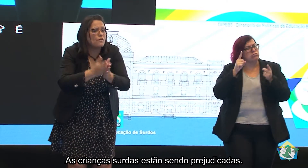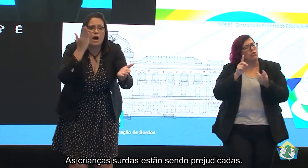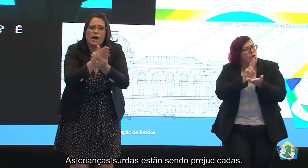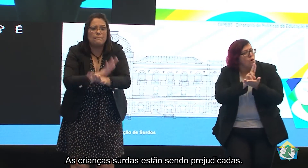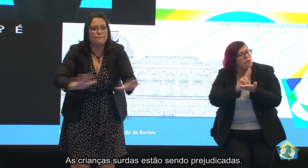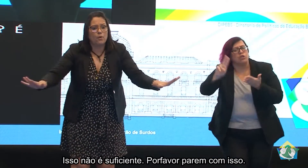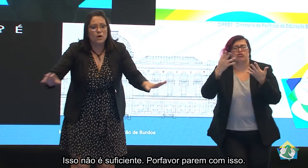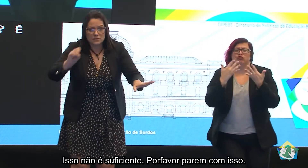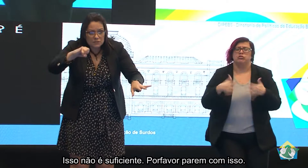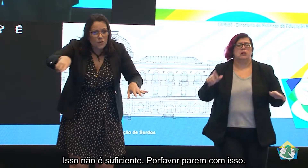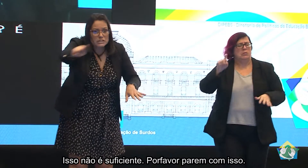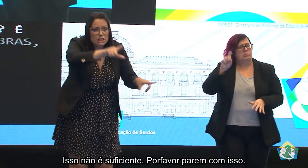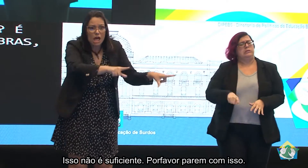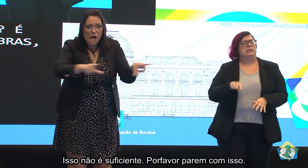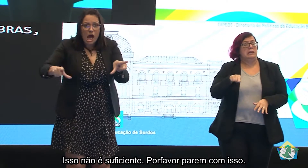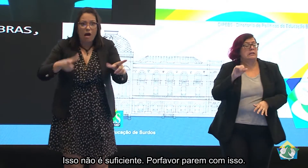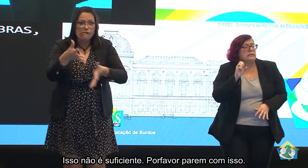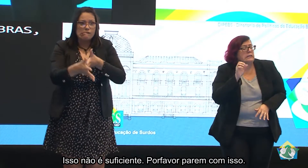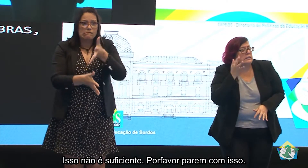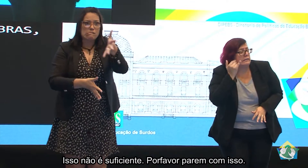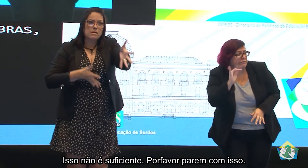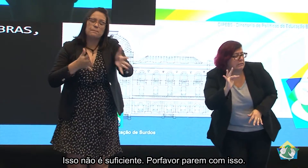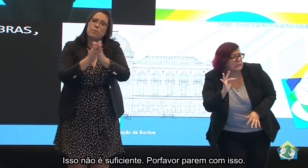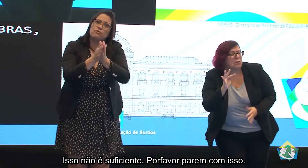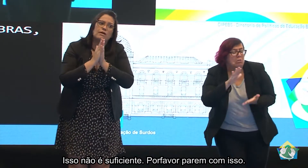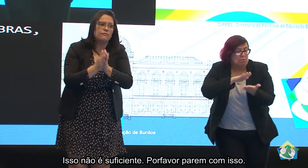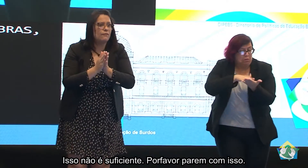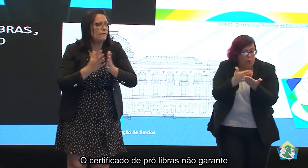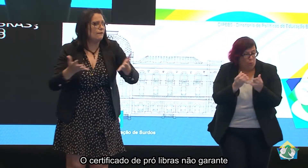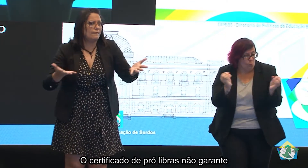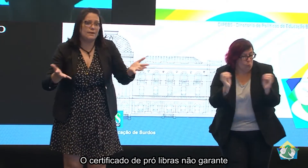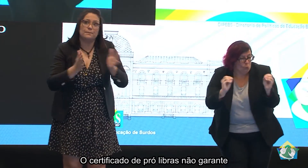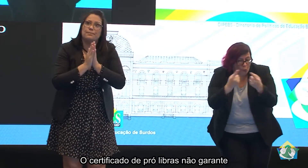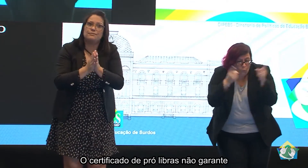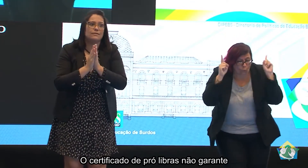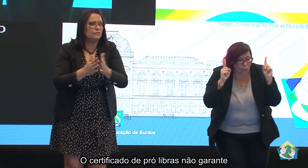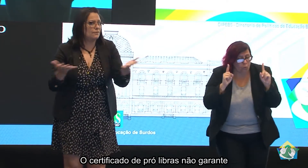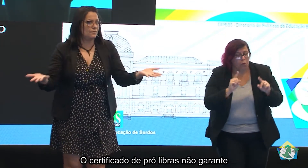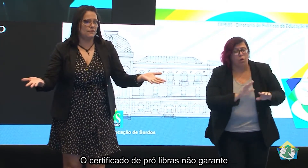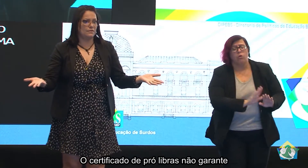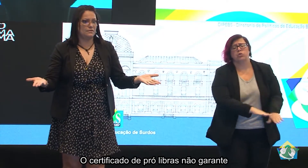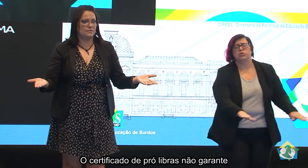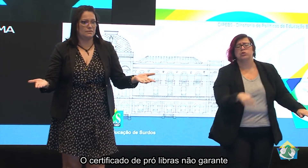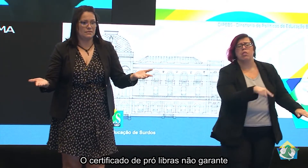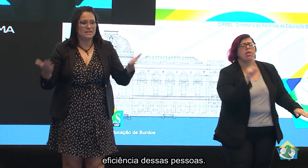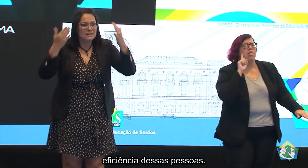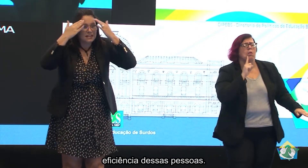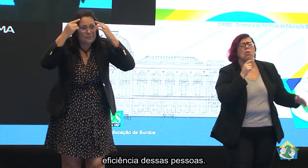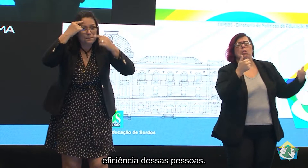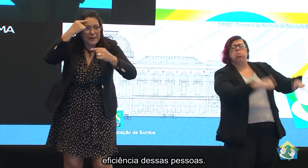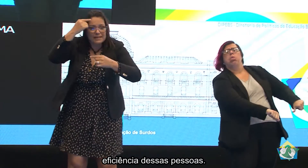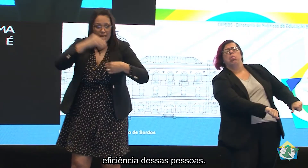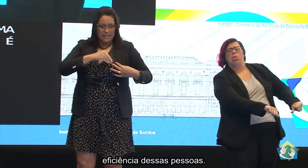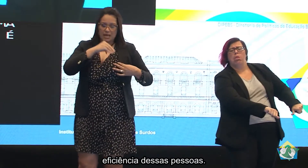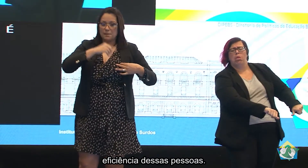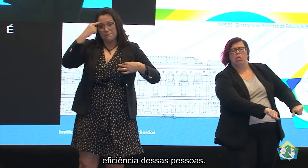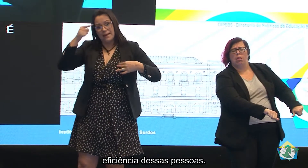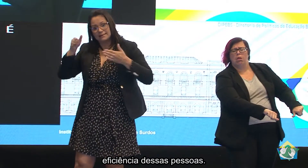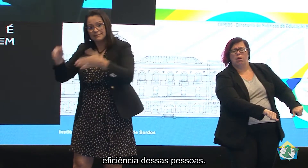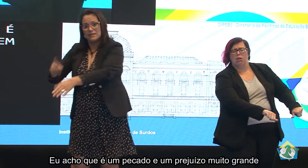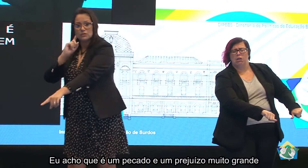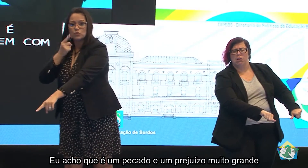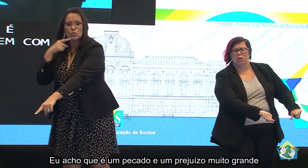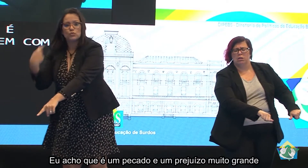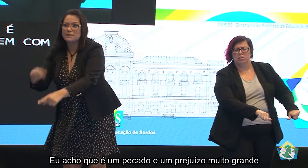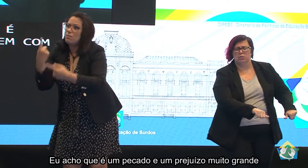sendo prejudicadas, isso não é suficiente, por favor parem com isso. O certificado de ProLibras não garante a proficiência dessas